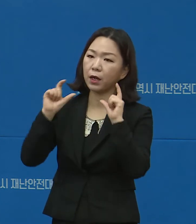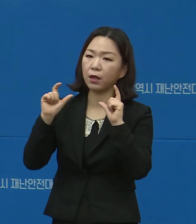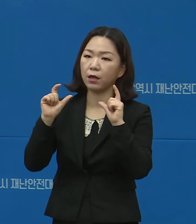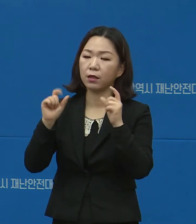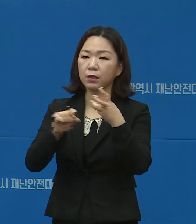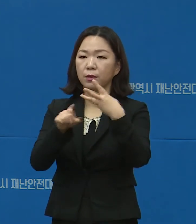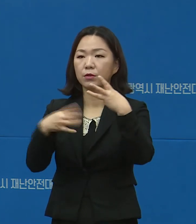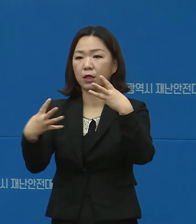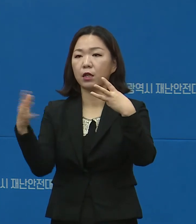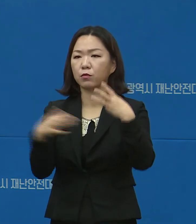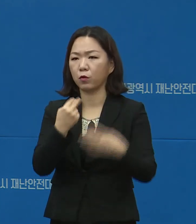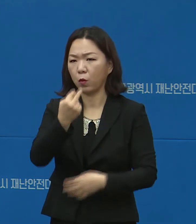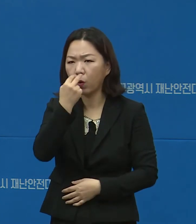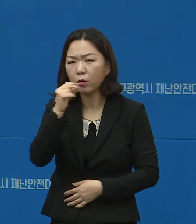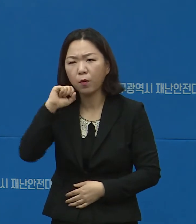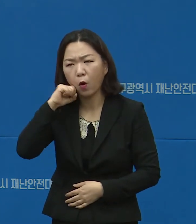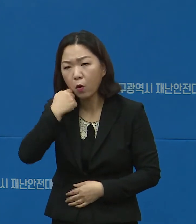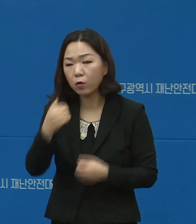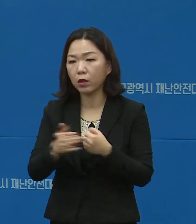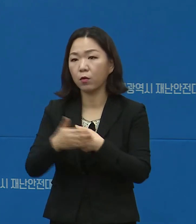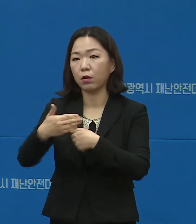있어서 대구의료원에